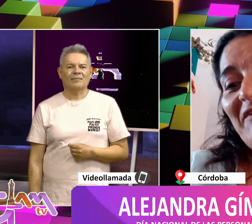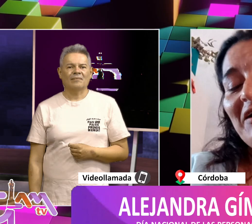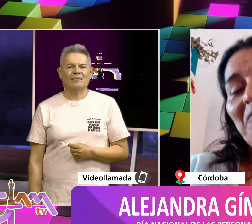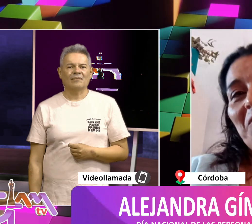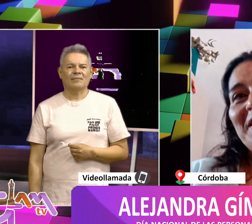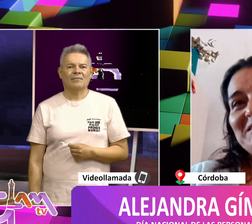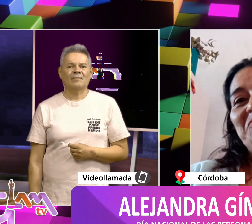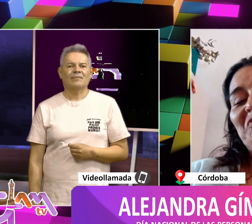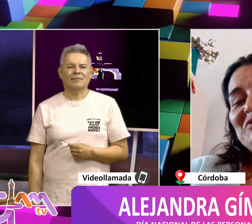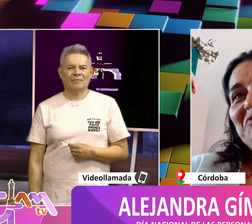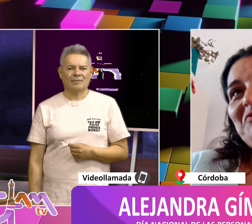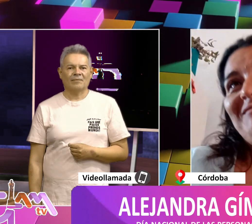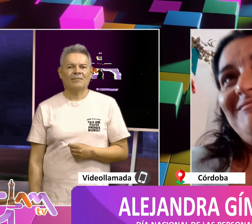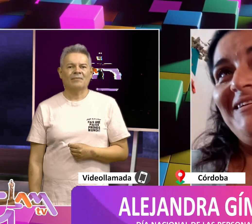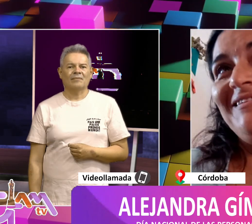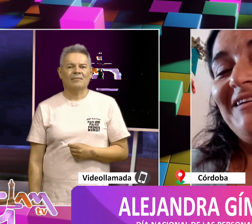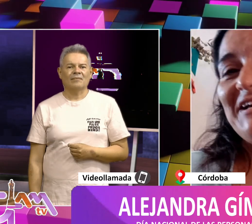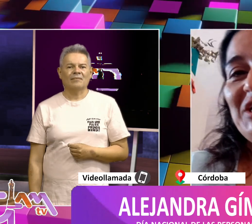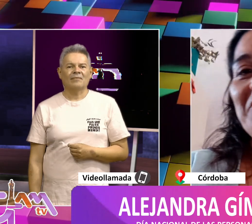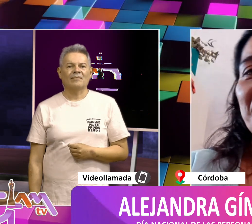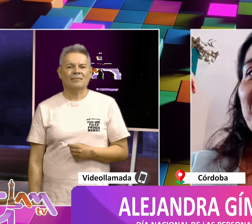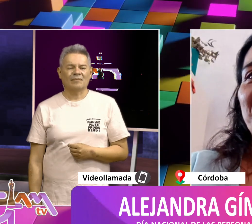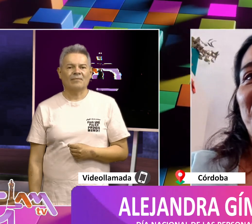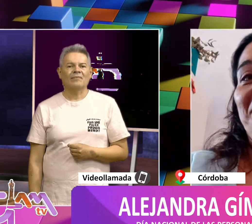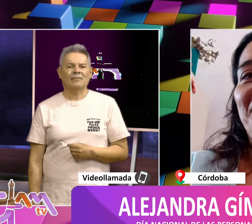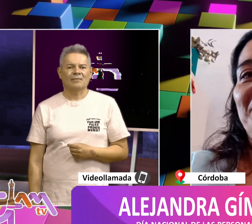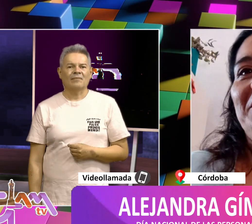al revés que como la decimos nosotros en castellano.